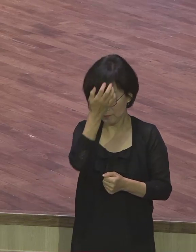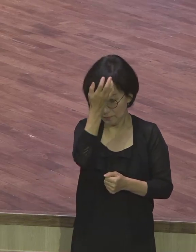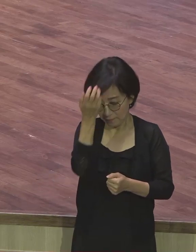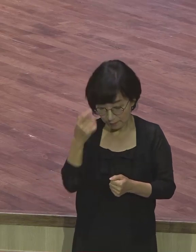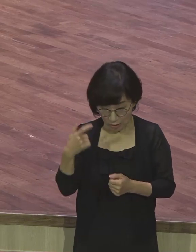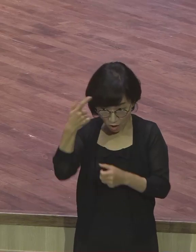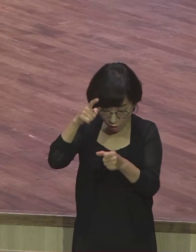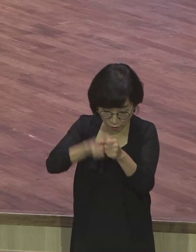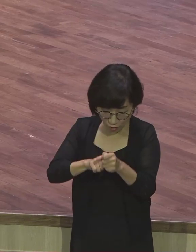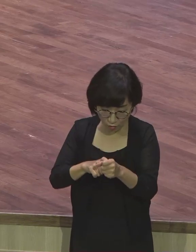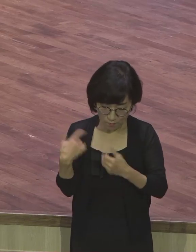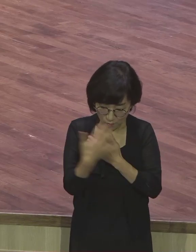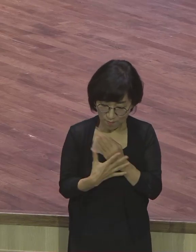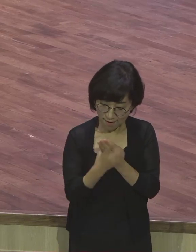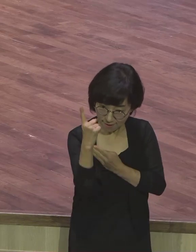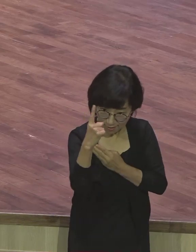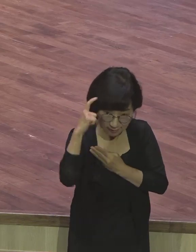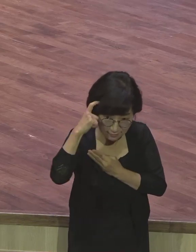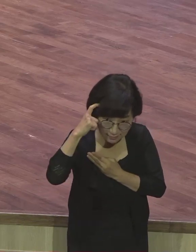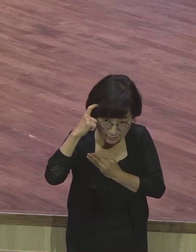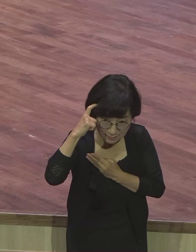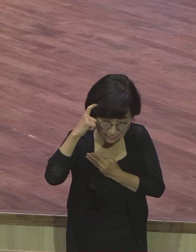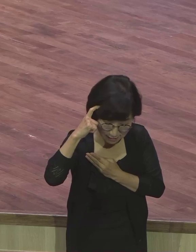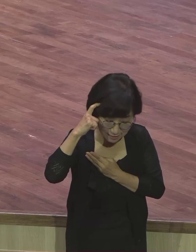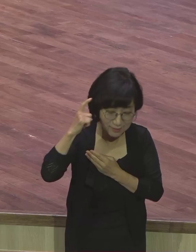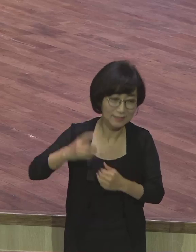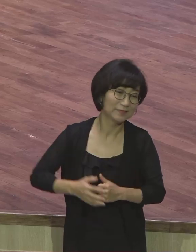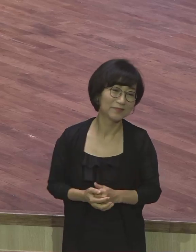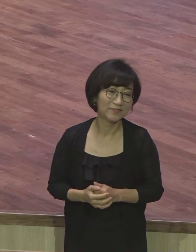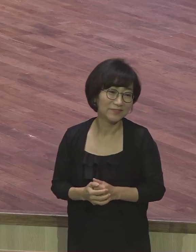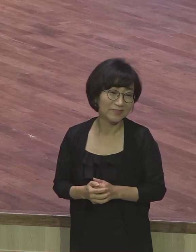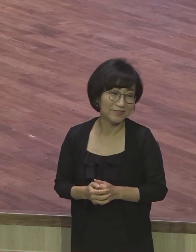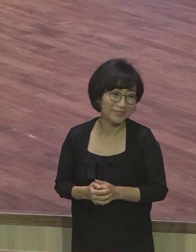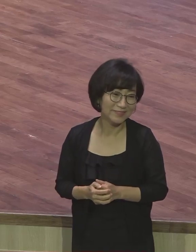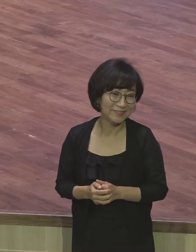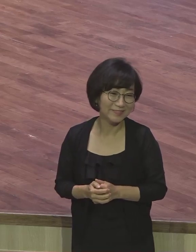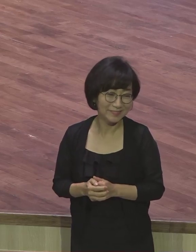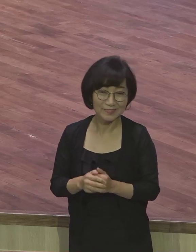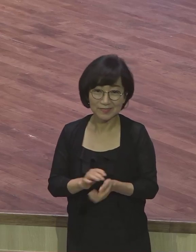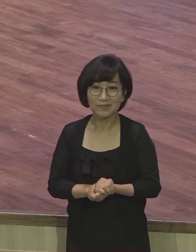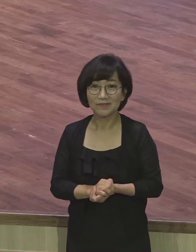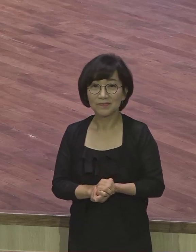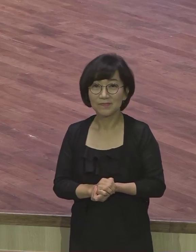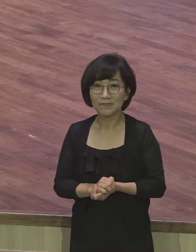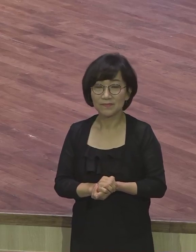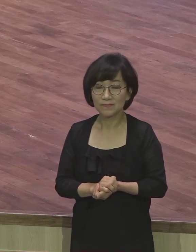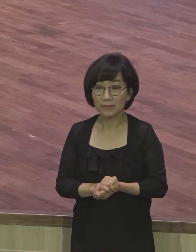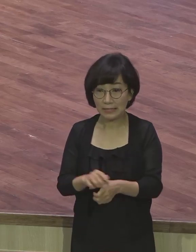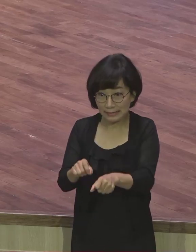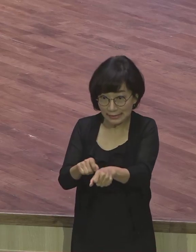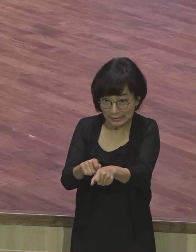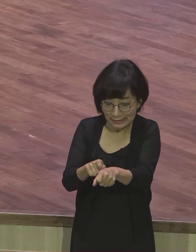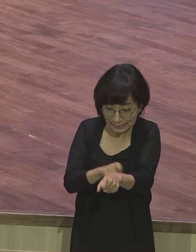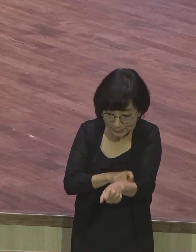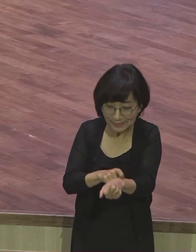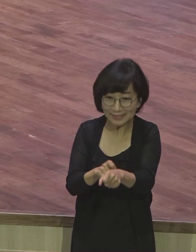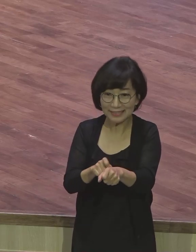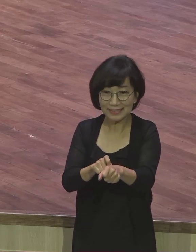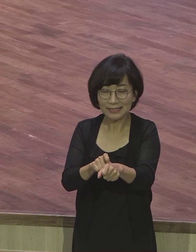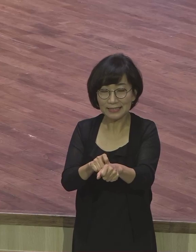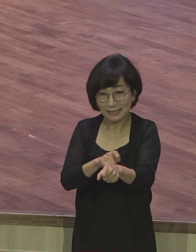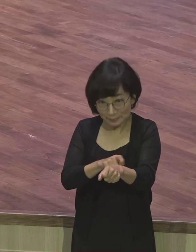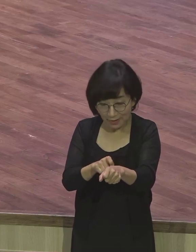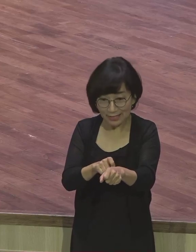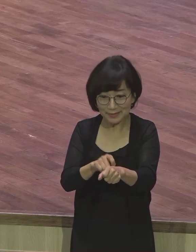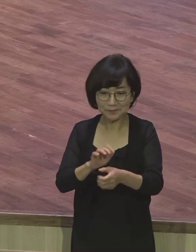영적인 한 몸된 의식을 가지라. 한 몸된 의식. 그래야 교회를 올바로 세울 수 있다. 특별히 한 몸된 언약 공동체를